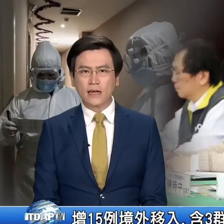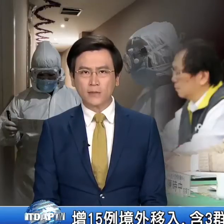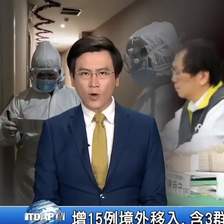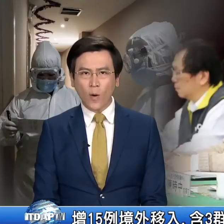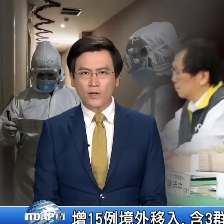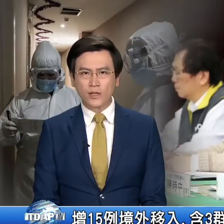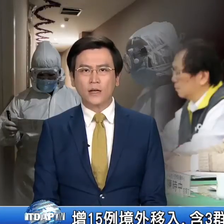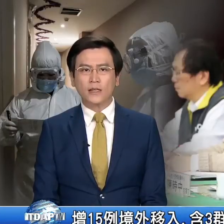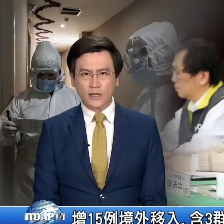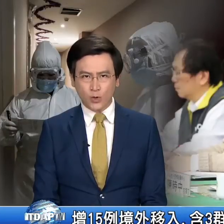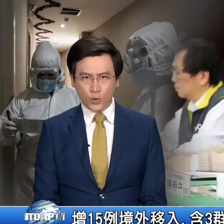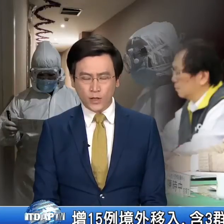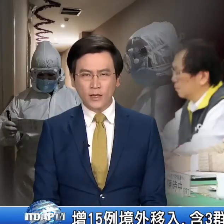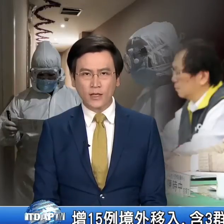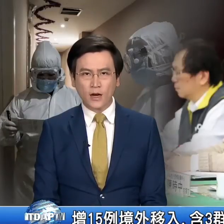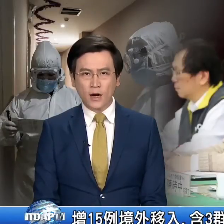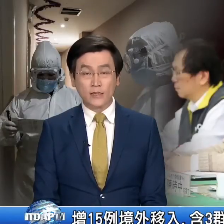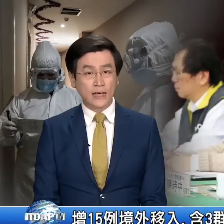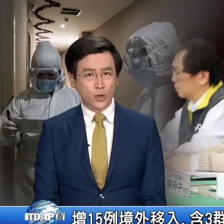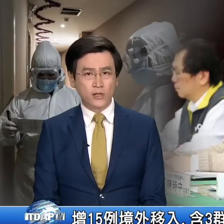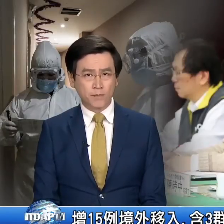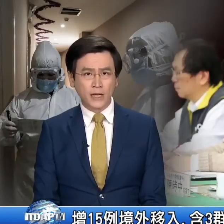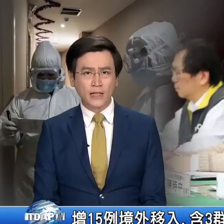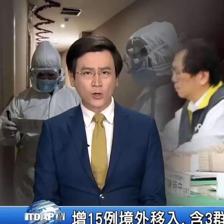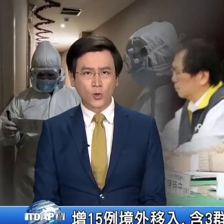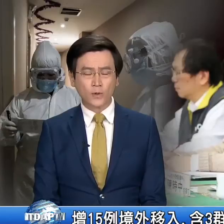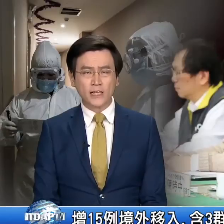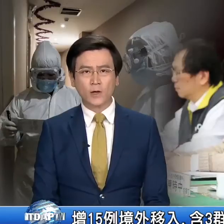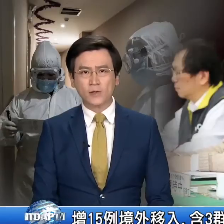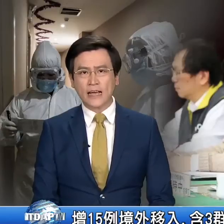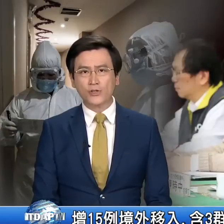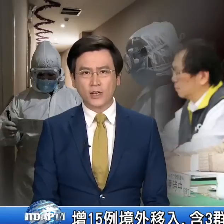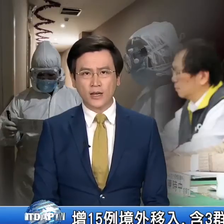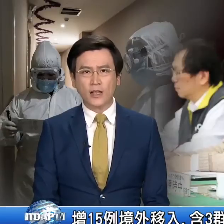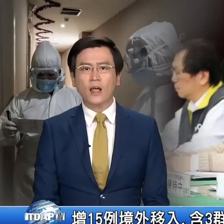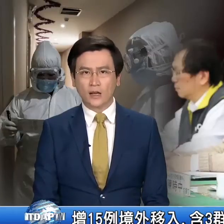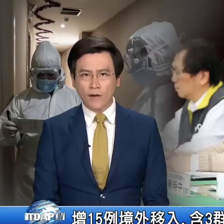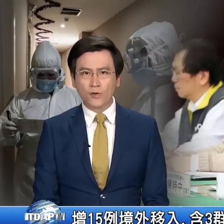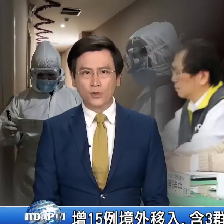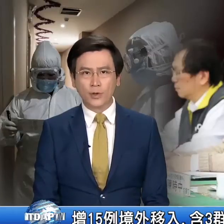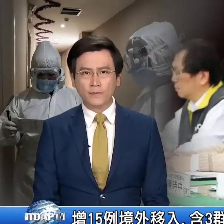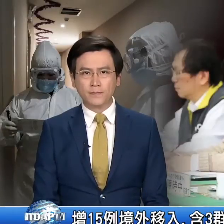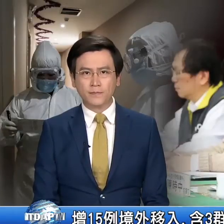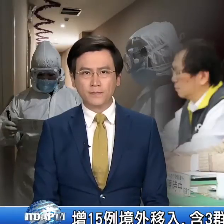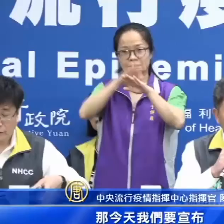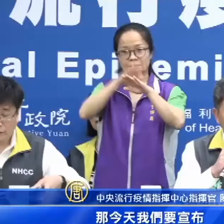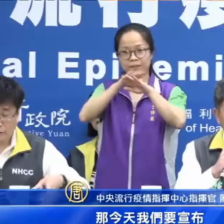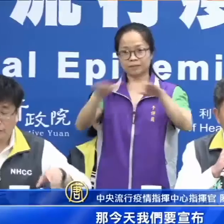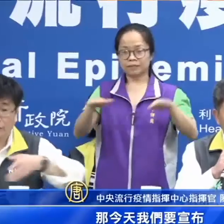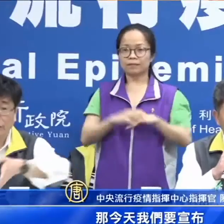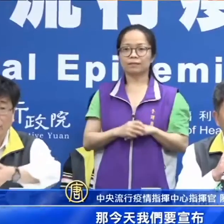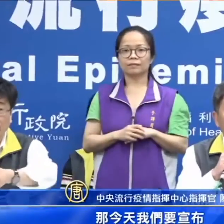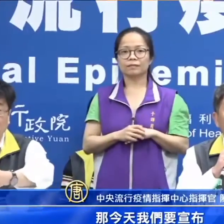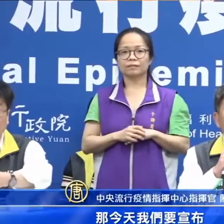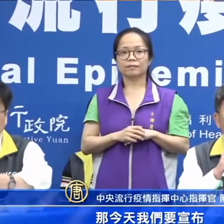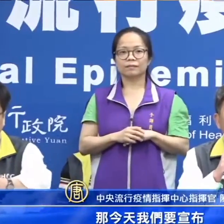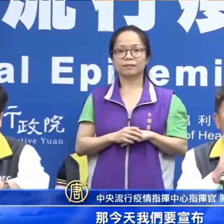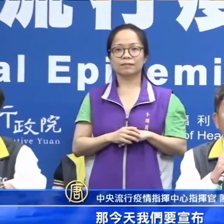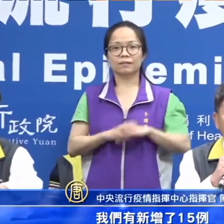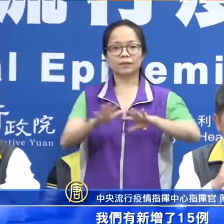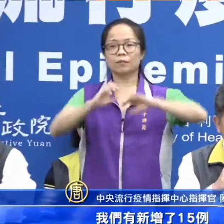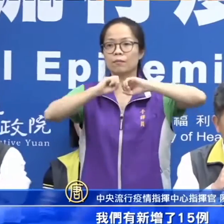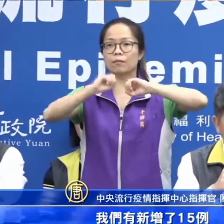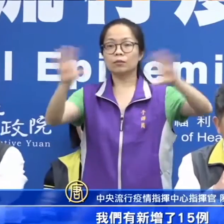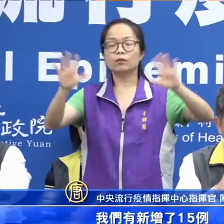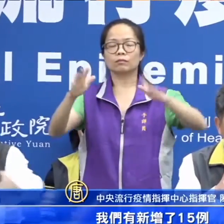增加一名患者解除隔离，而在确诊病例当中已经有30个人康复出院。 那今天我们要宣布